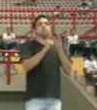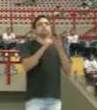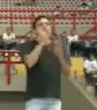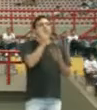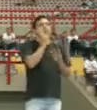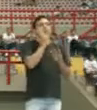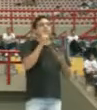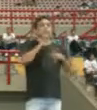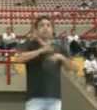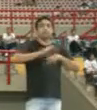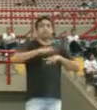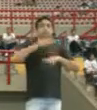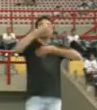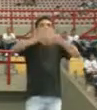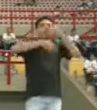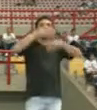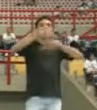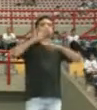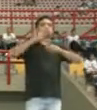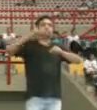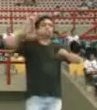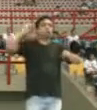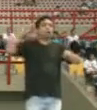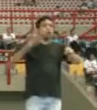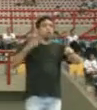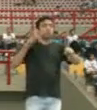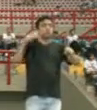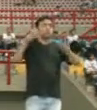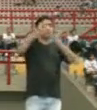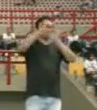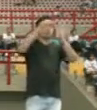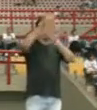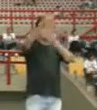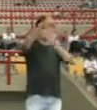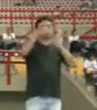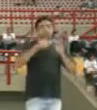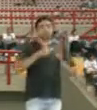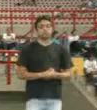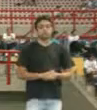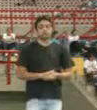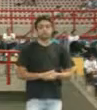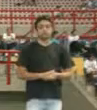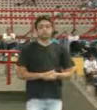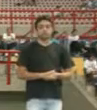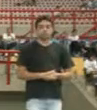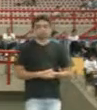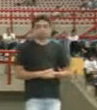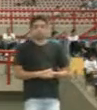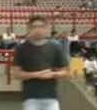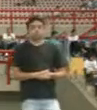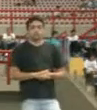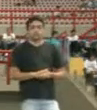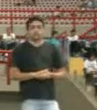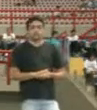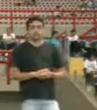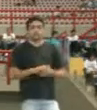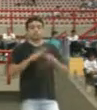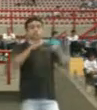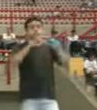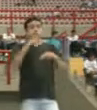tá? Com suas opiniões, o que você propôs na entrada, tá certo? Então eu tenho aqui